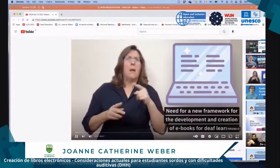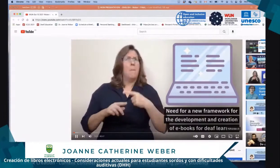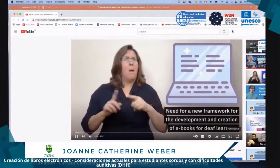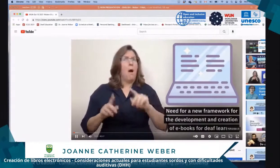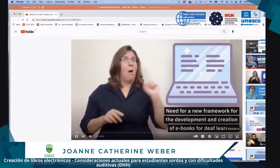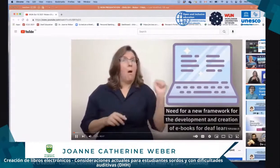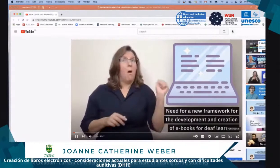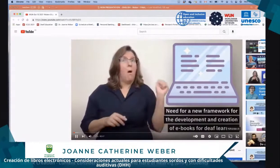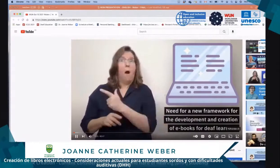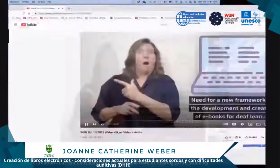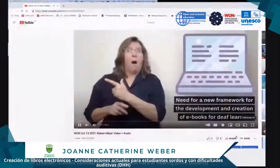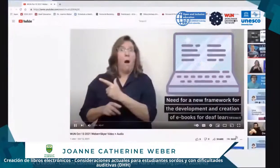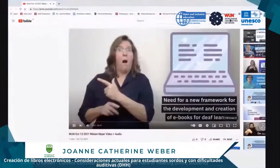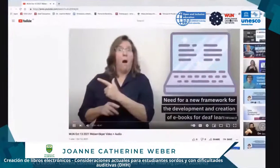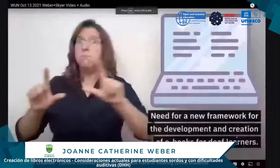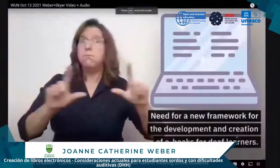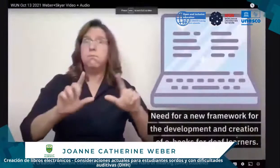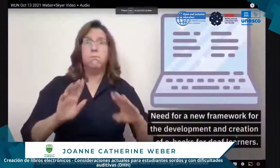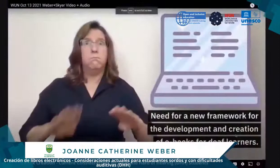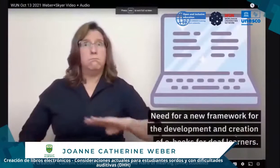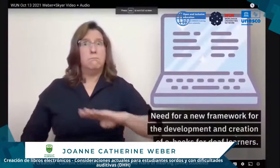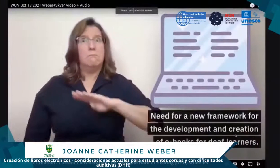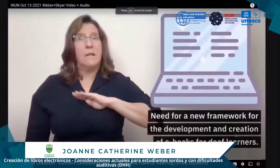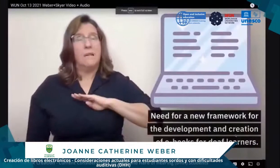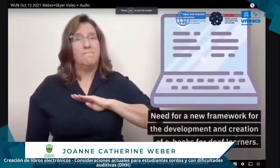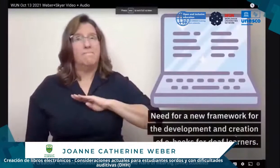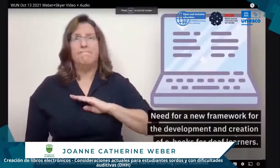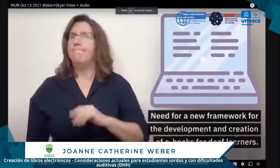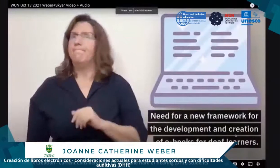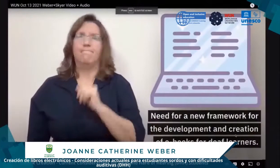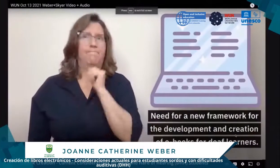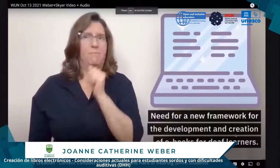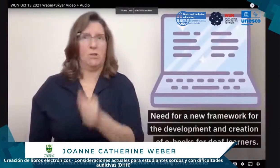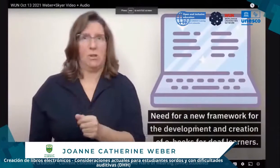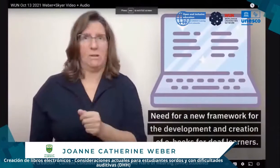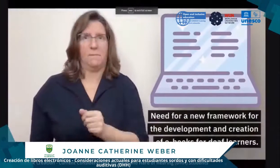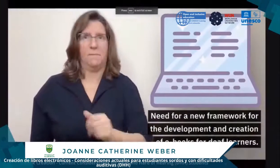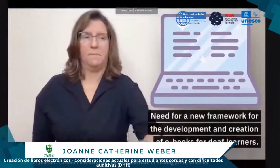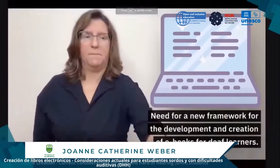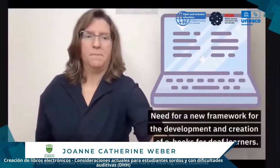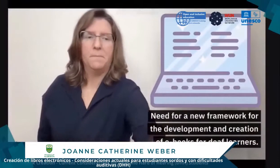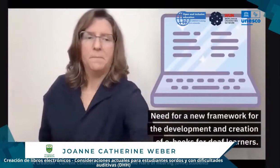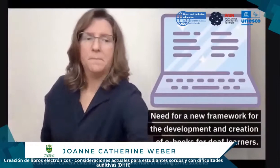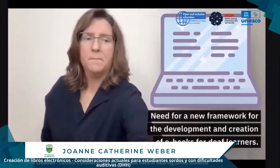Mientras a algunos marcos de trabajo les ayuda, no todos lo hacen.